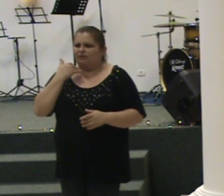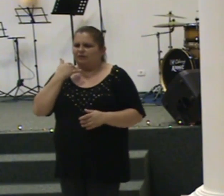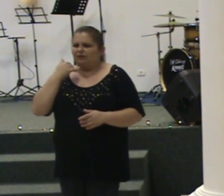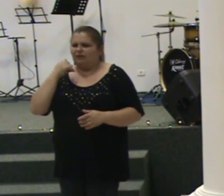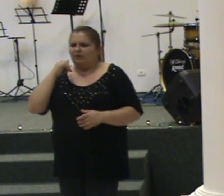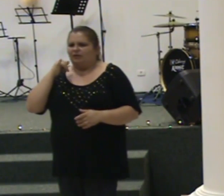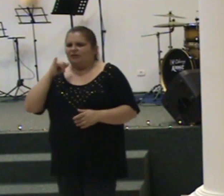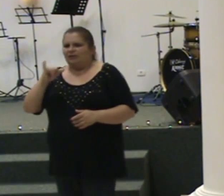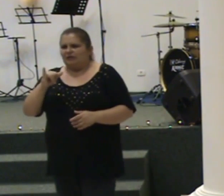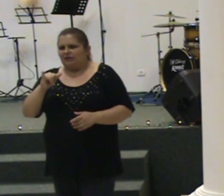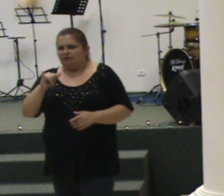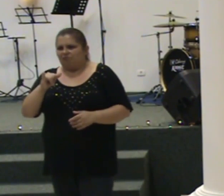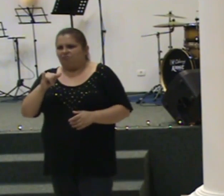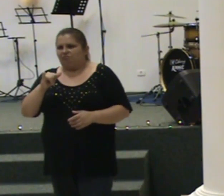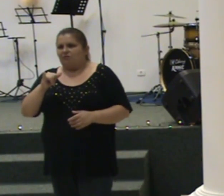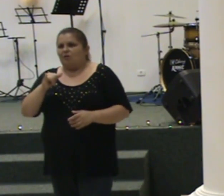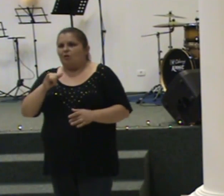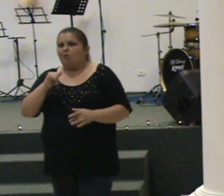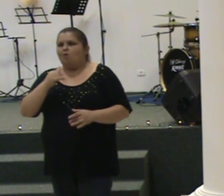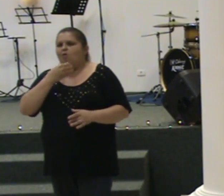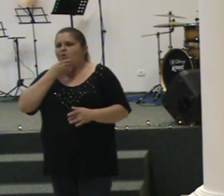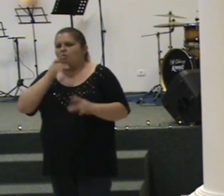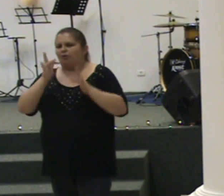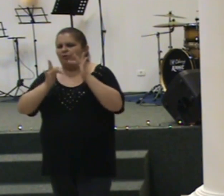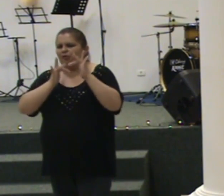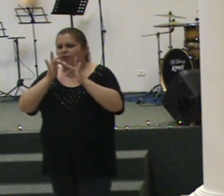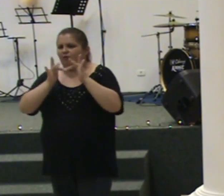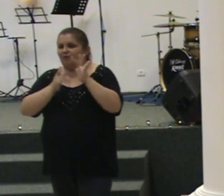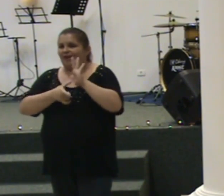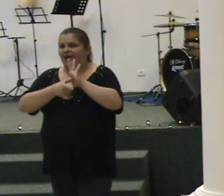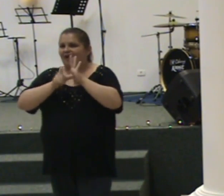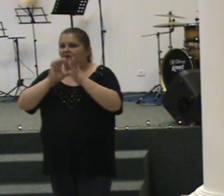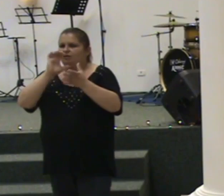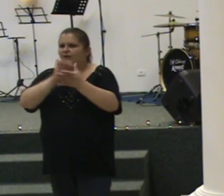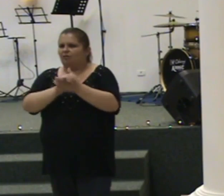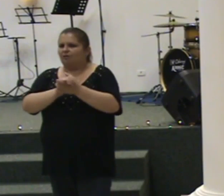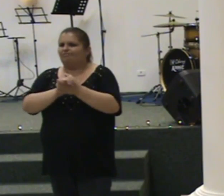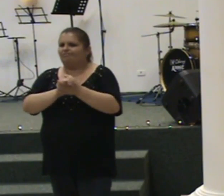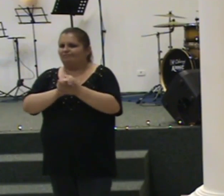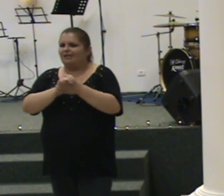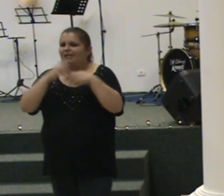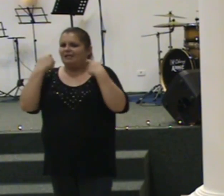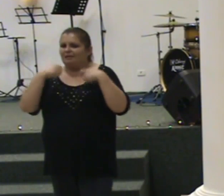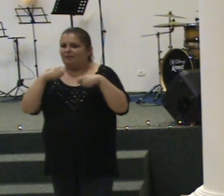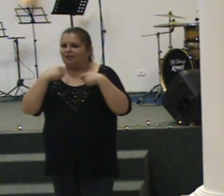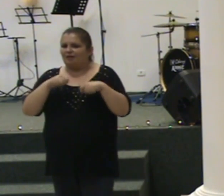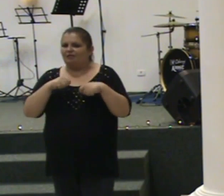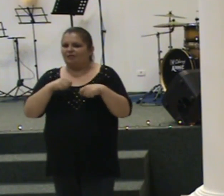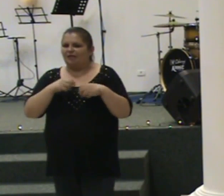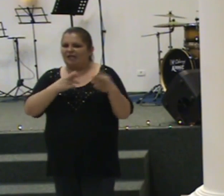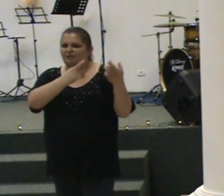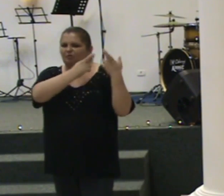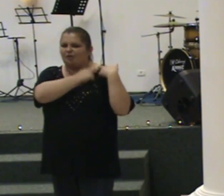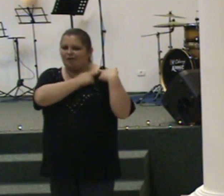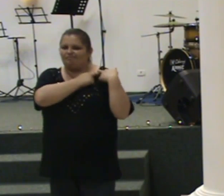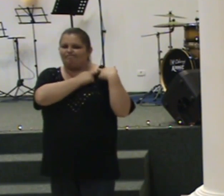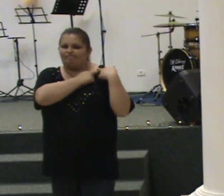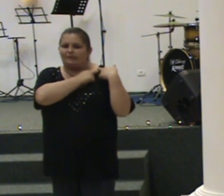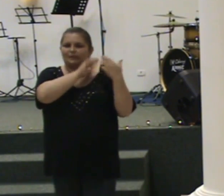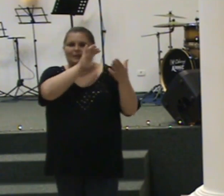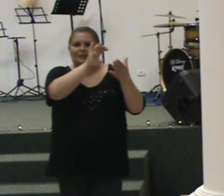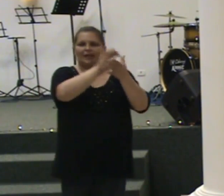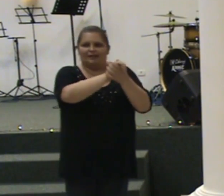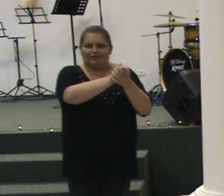ele tivesse uma situação dessa antes do casamento, ele tinha que reconhecer a responsabilidade dele casar.